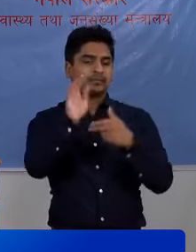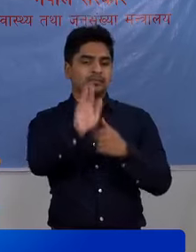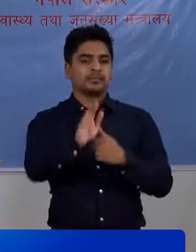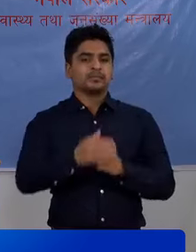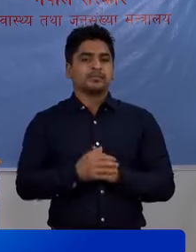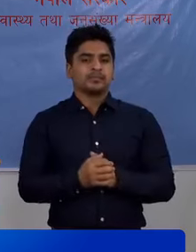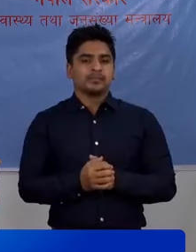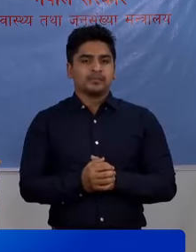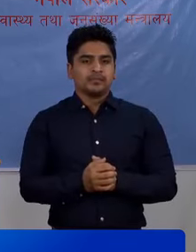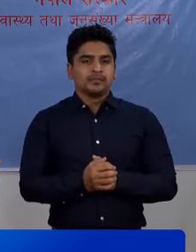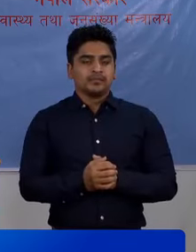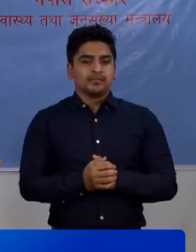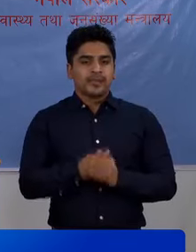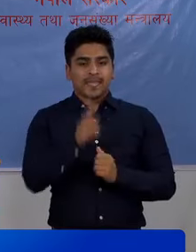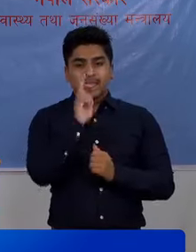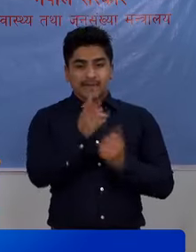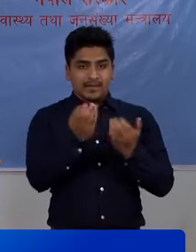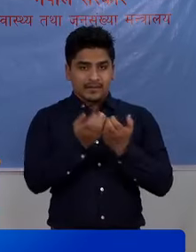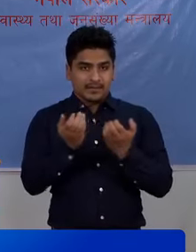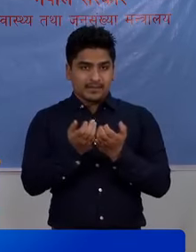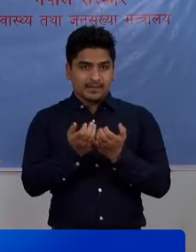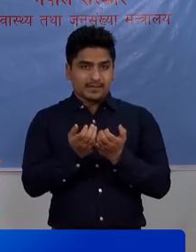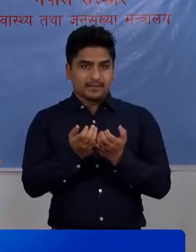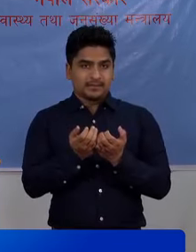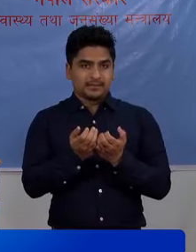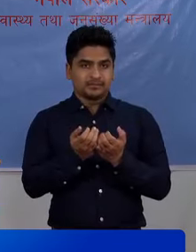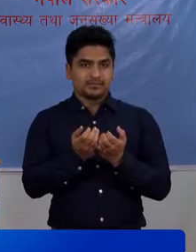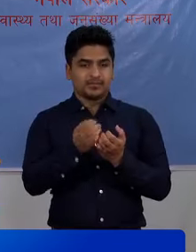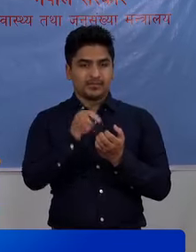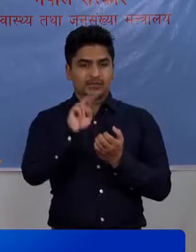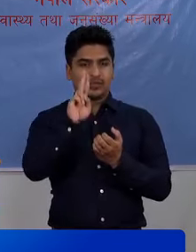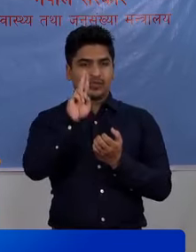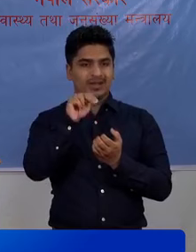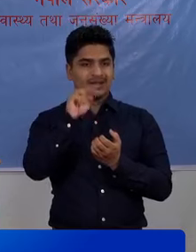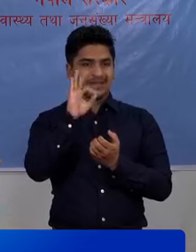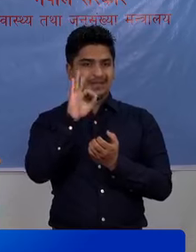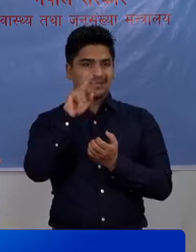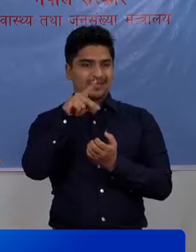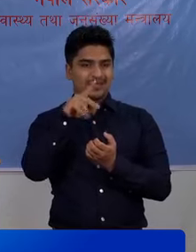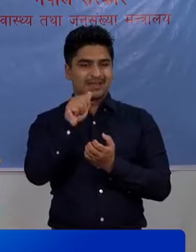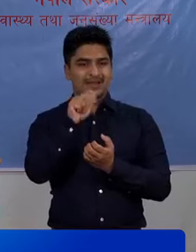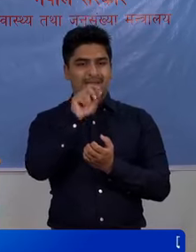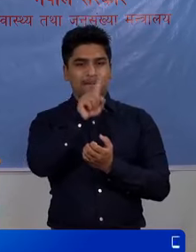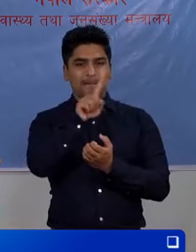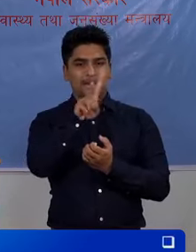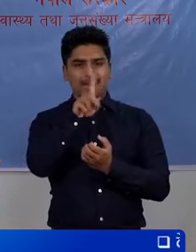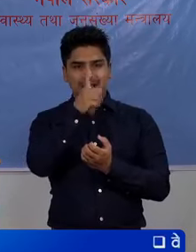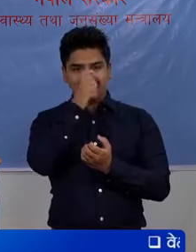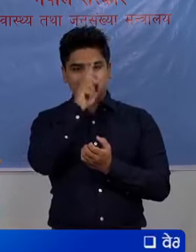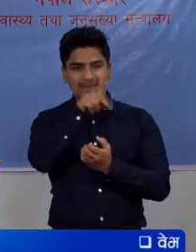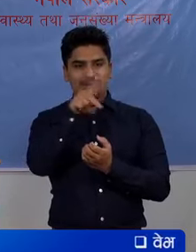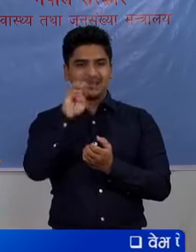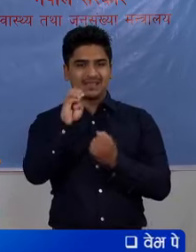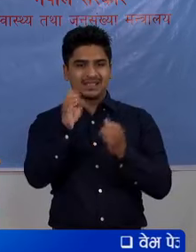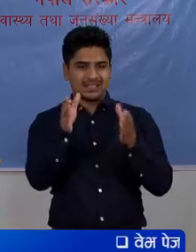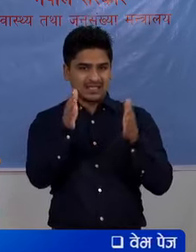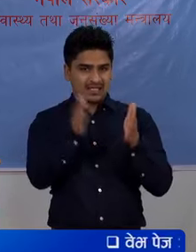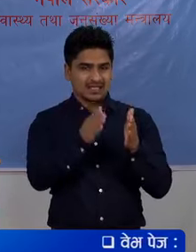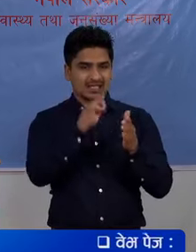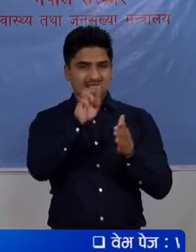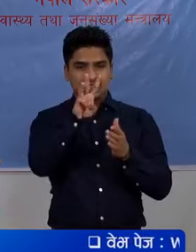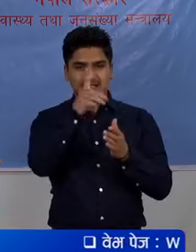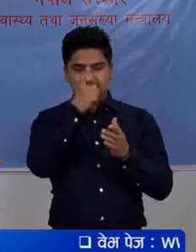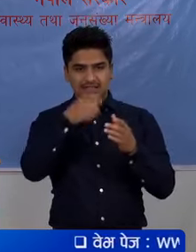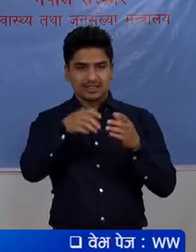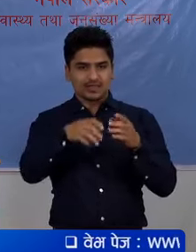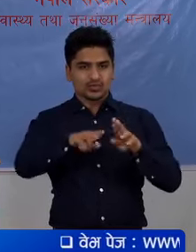गरने चाहूं तेसे गरी UNFPA बाट 1200 PPSET, 300 गमबूत